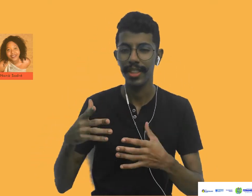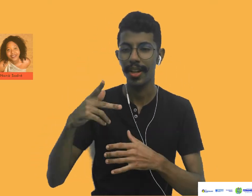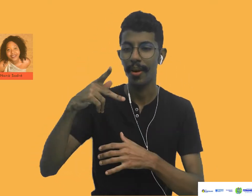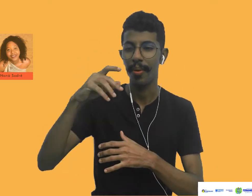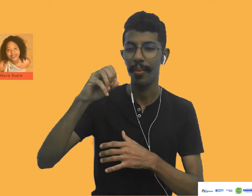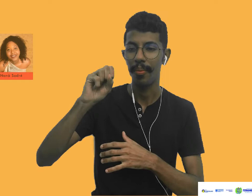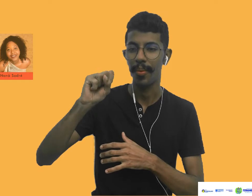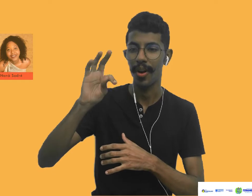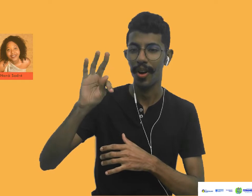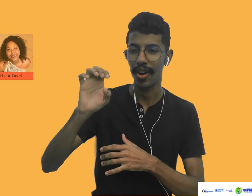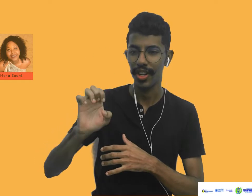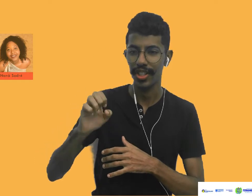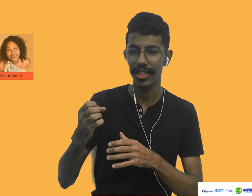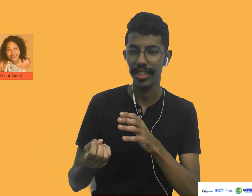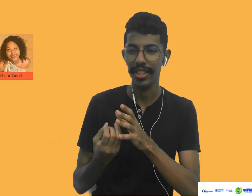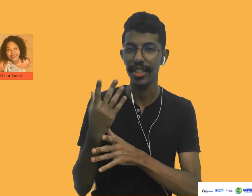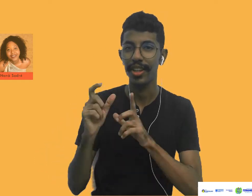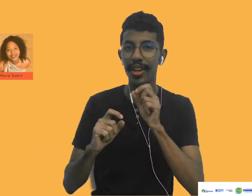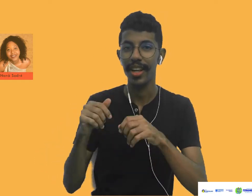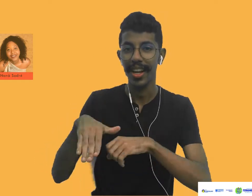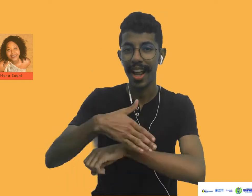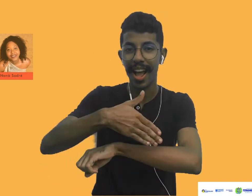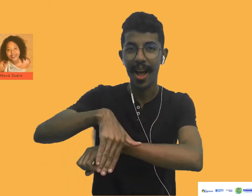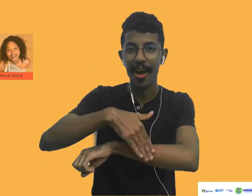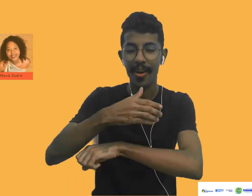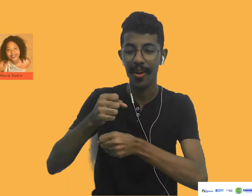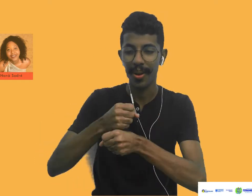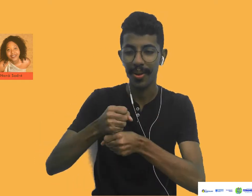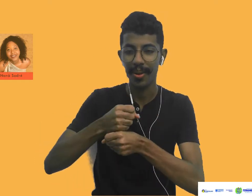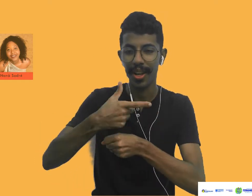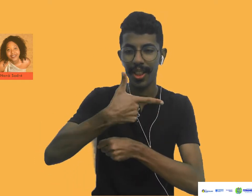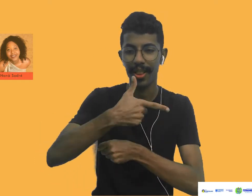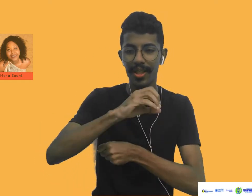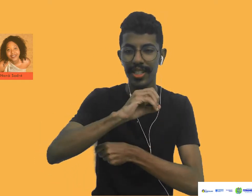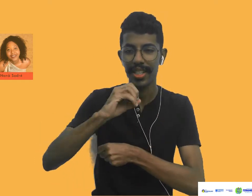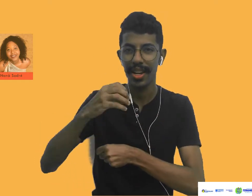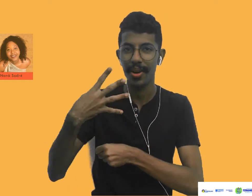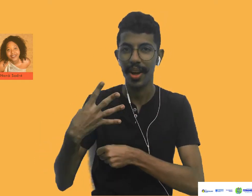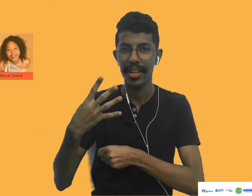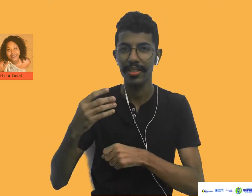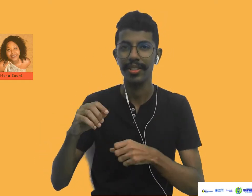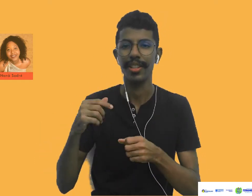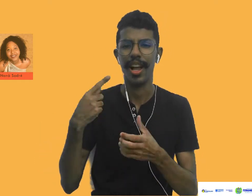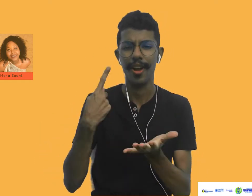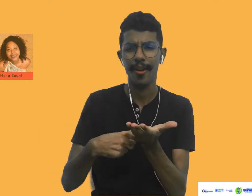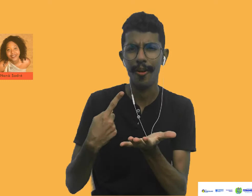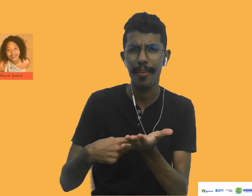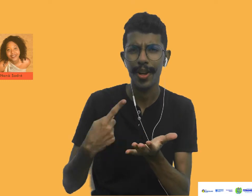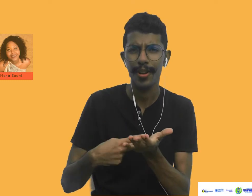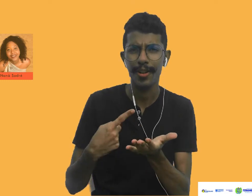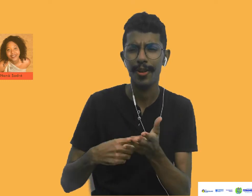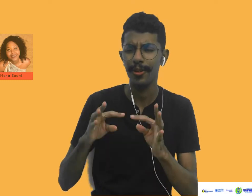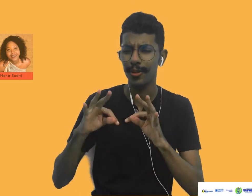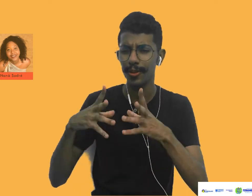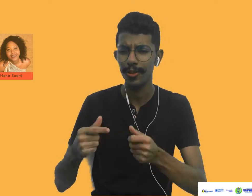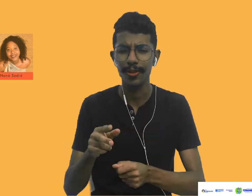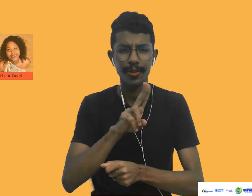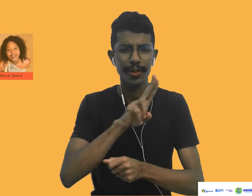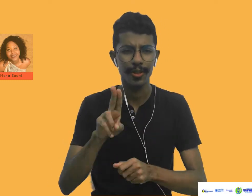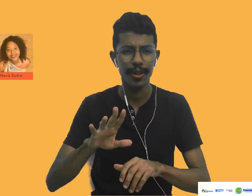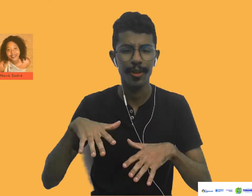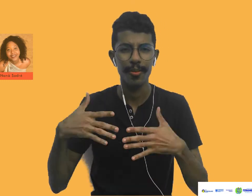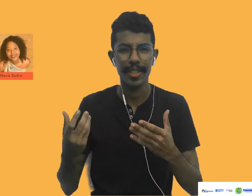bilheteria, ali no ano de 2004. Então, nós combinamos o nome e nós começamos a trabalhar no